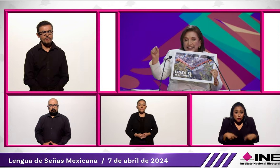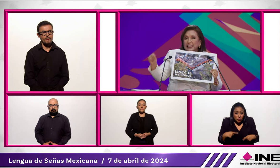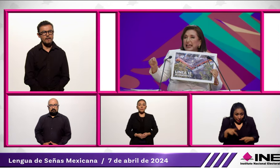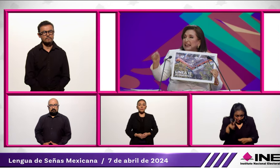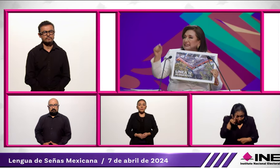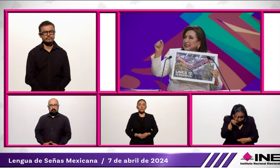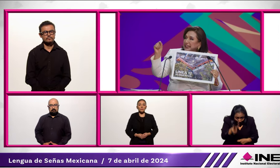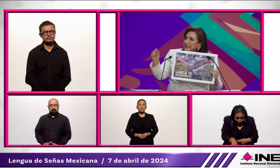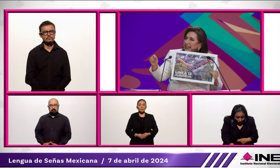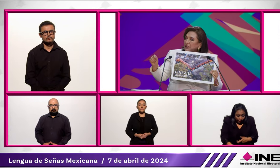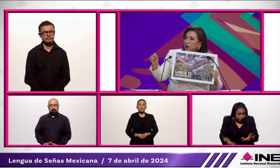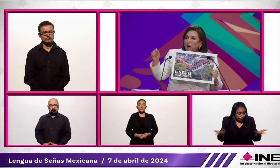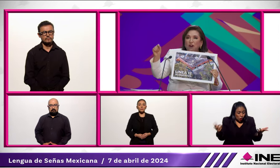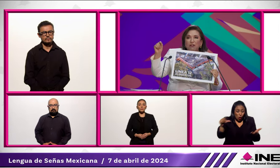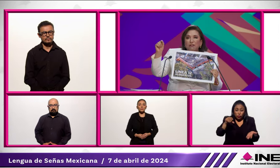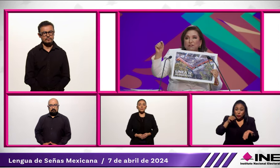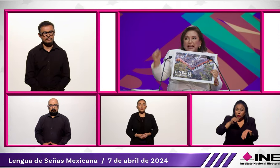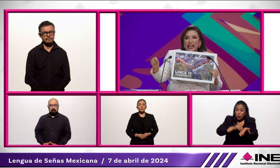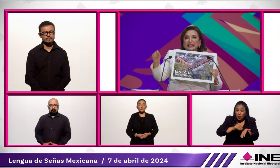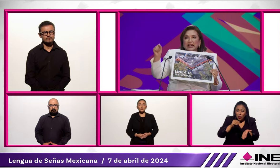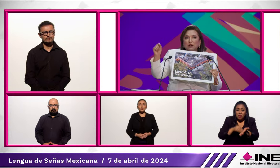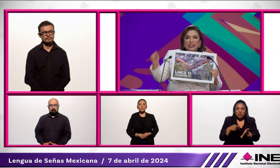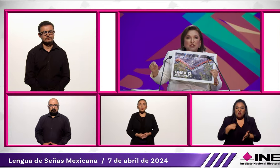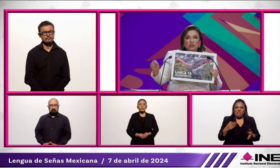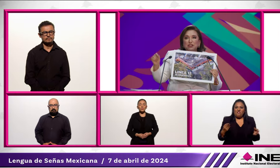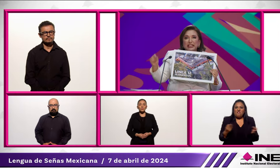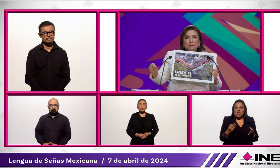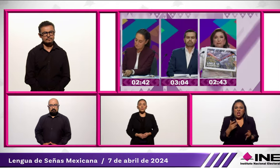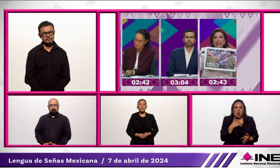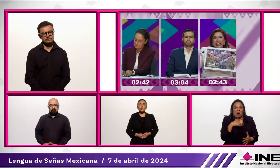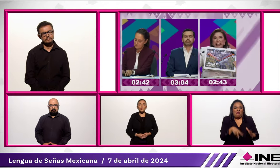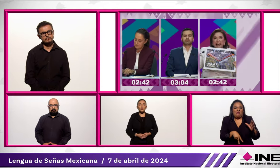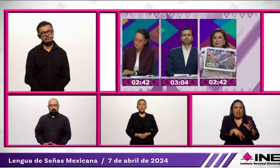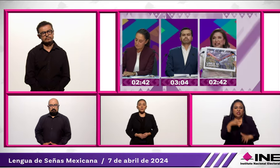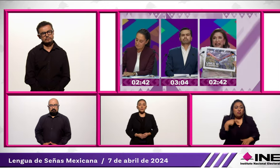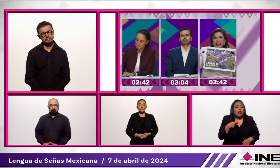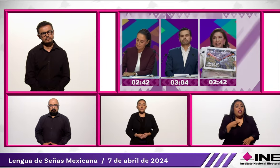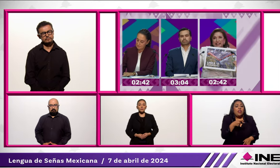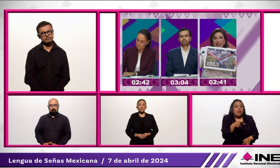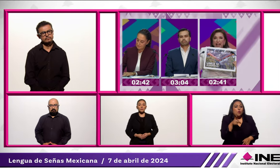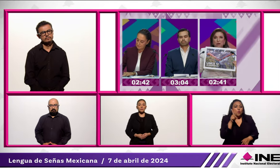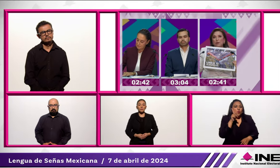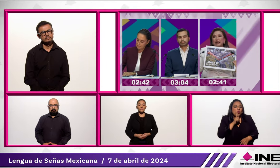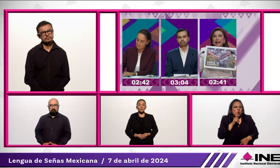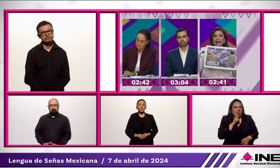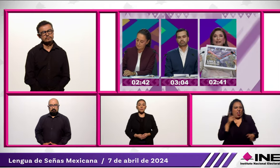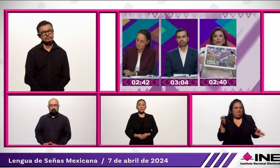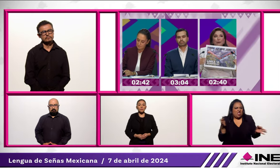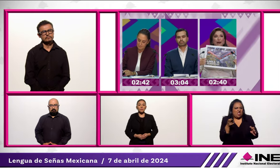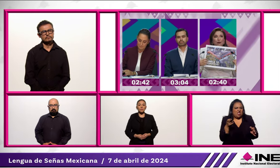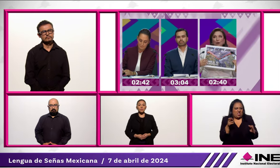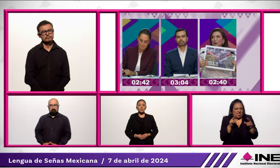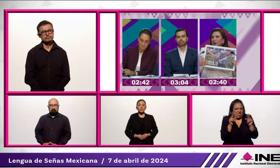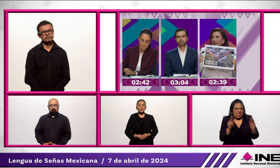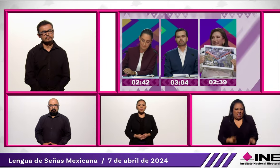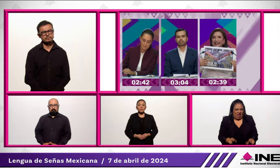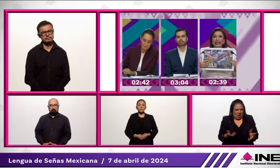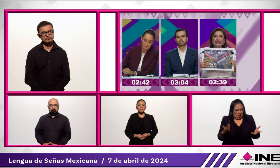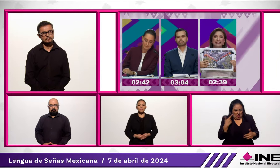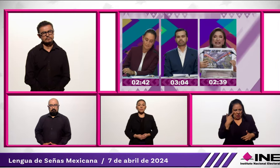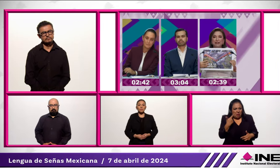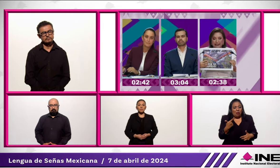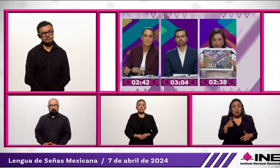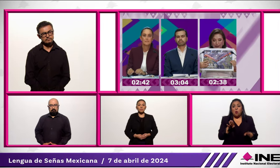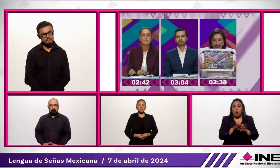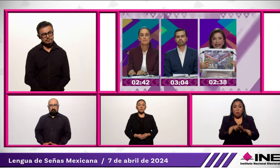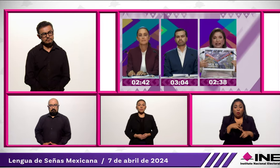verdad es que sigue siendo fría, sin corazón. Yo te llamaría la dama de hielo, porque no veo cómo ni siquiera